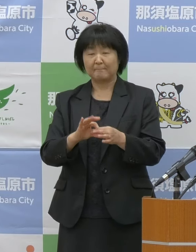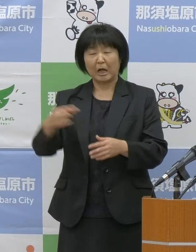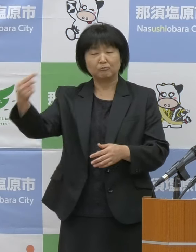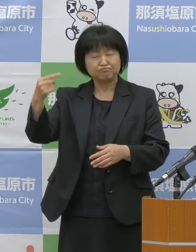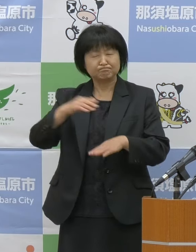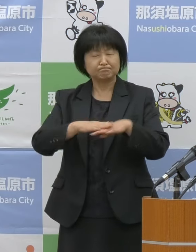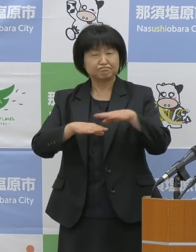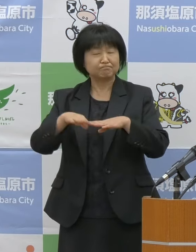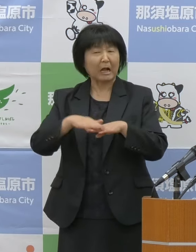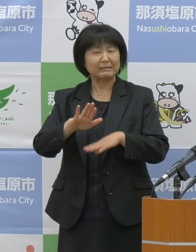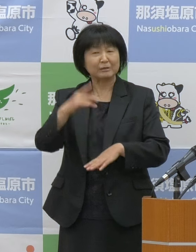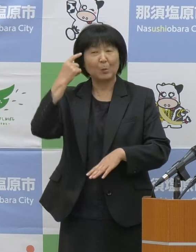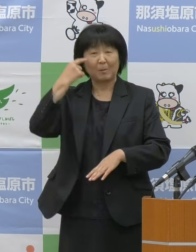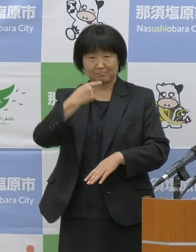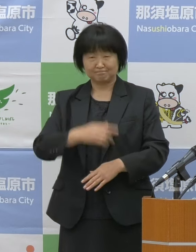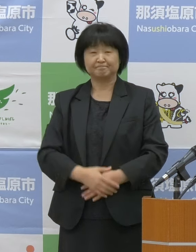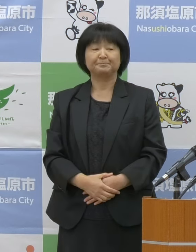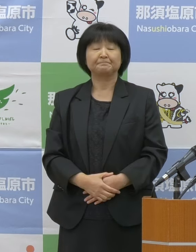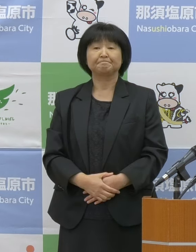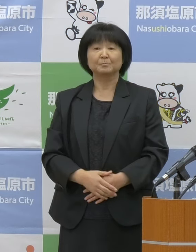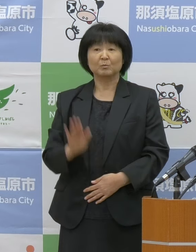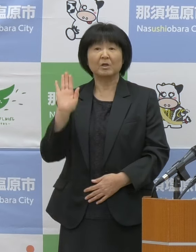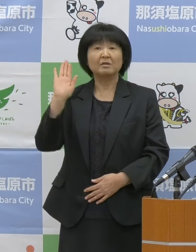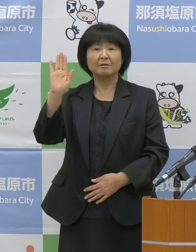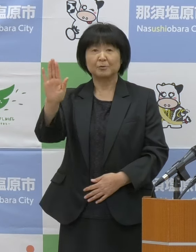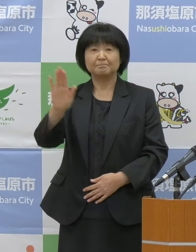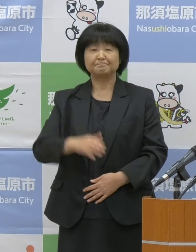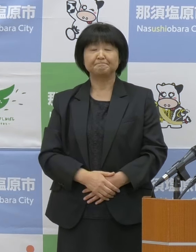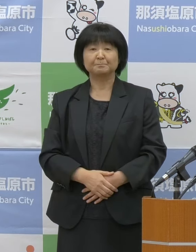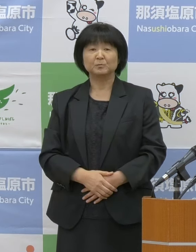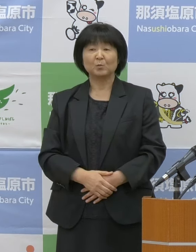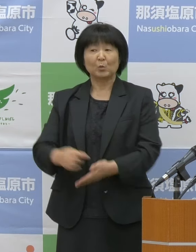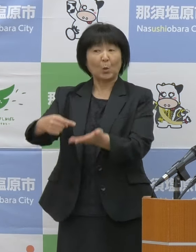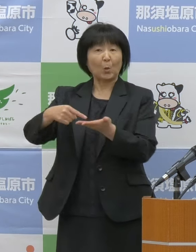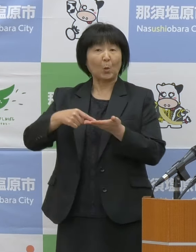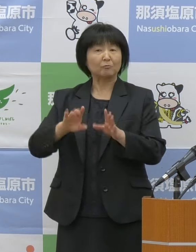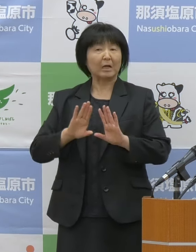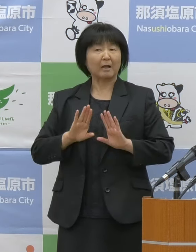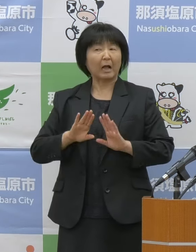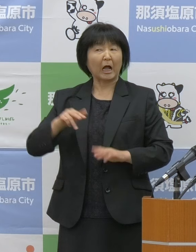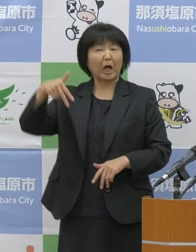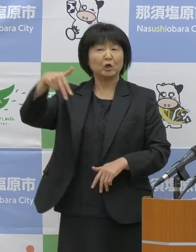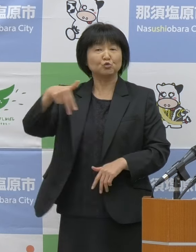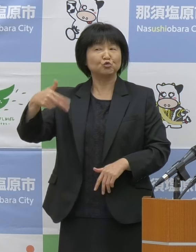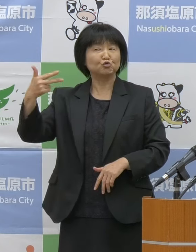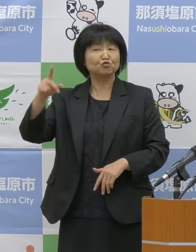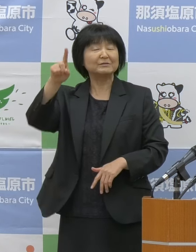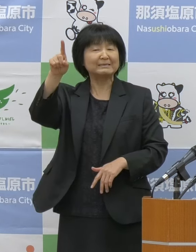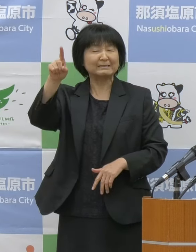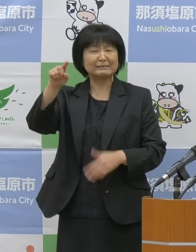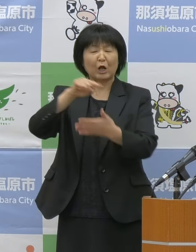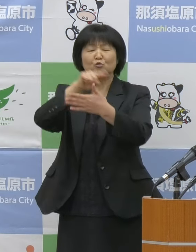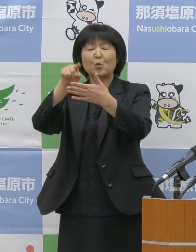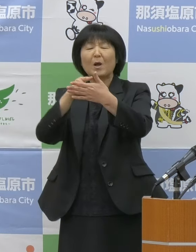あったのではないかと思っております。そしてその後、要請を受けまして珠洲市、こちらは能登